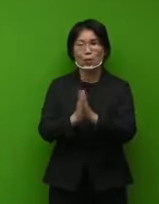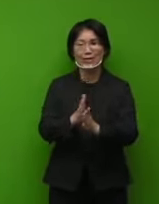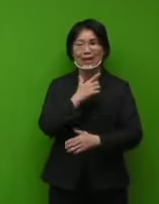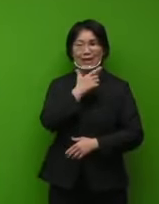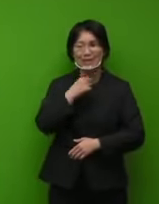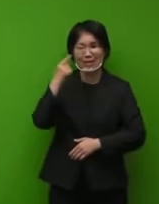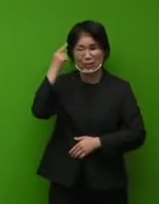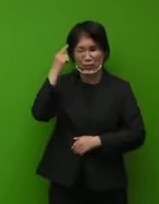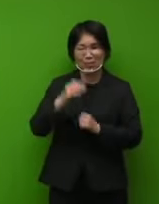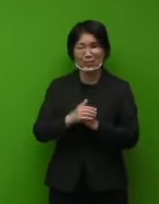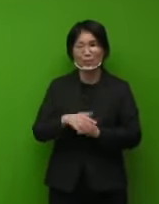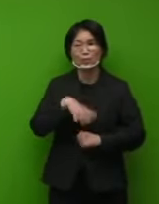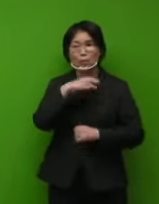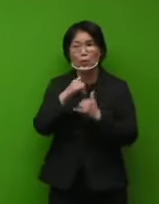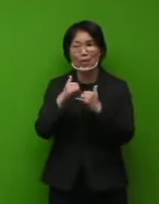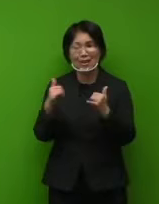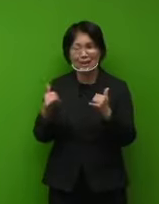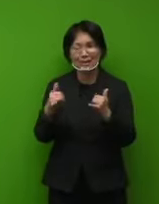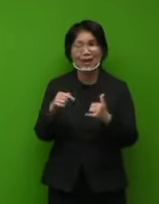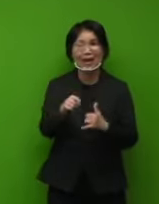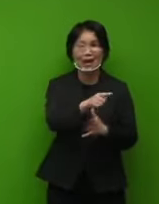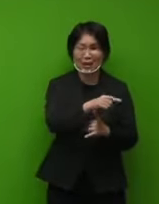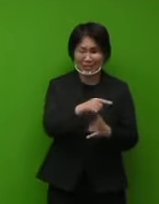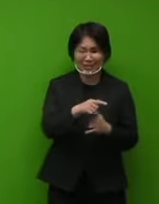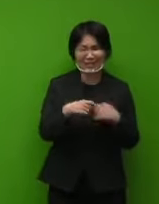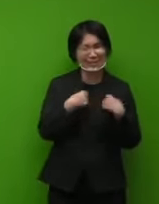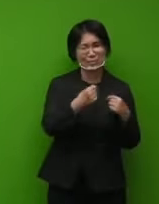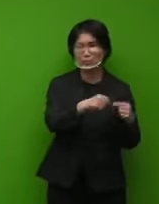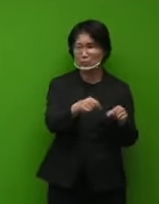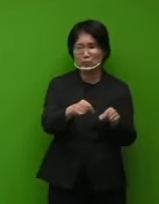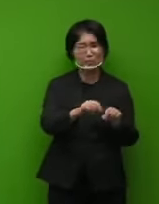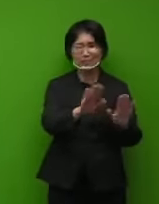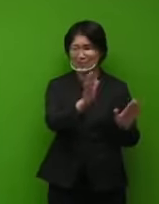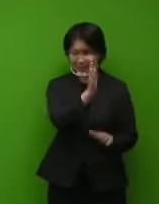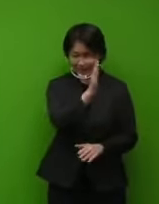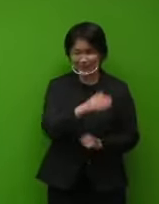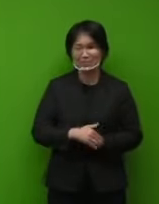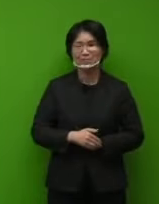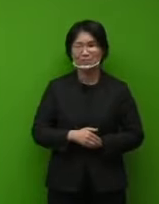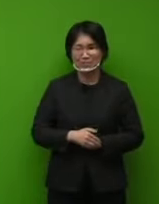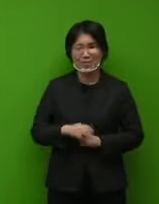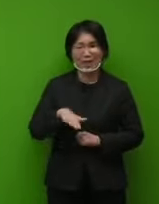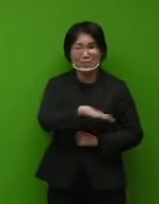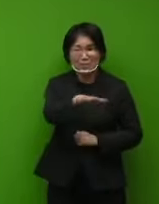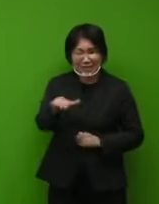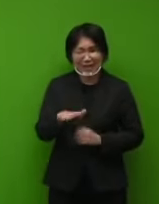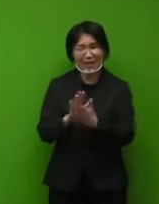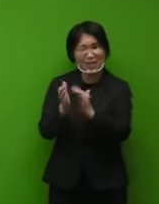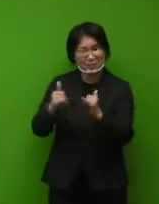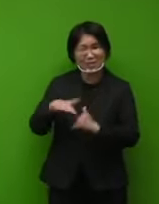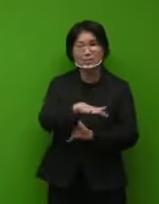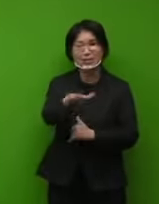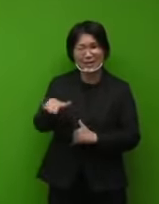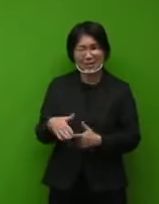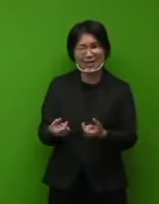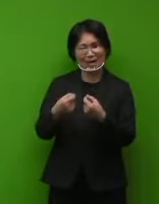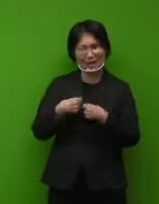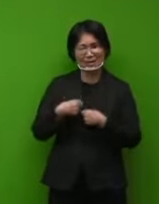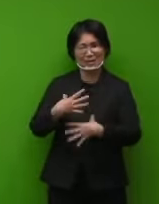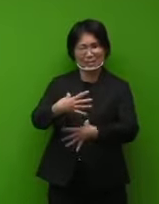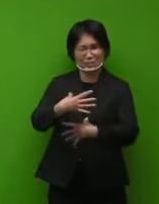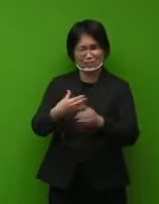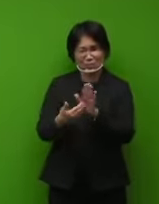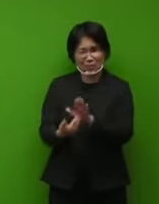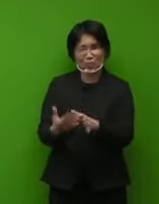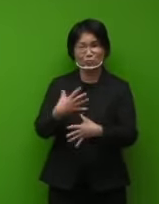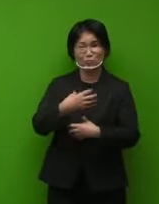います。高齢者などの方々に感染をさせないためには、すべての県民の方々が感染に注意した行動をし